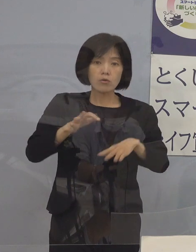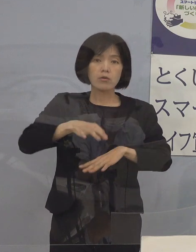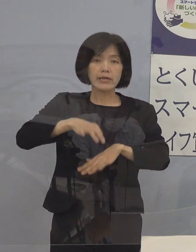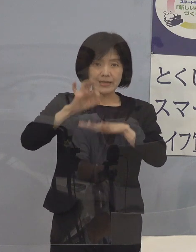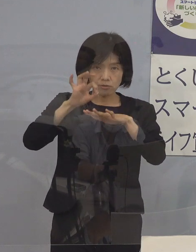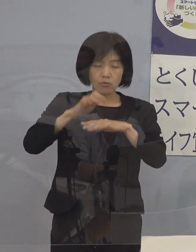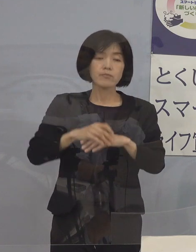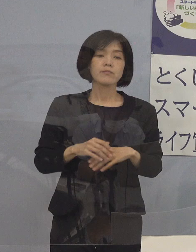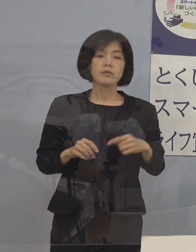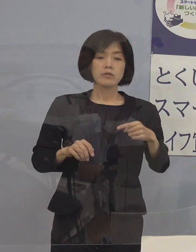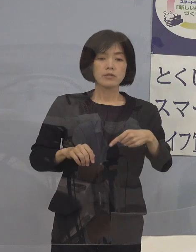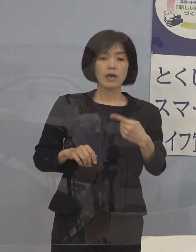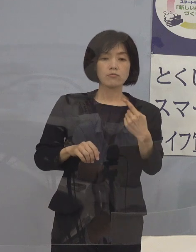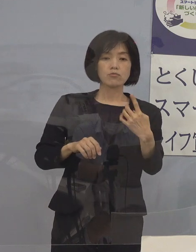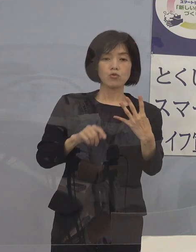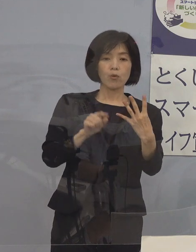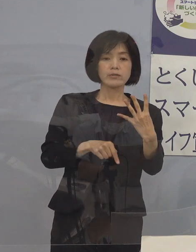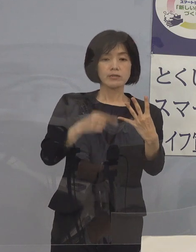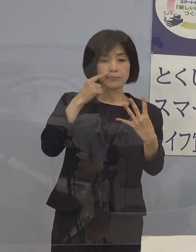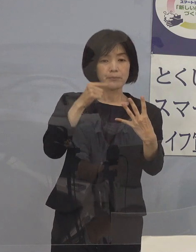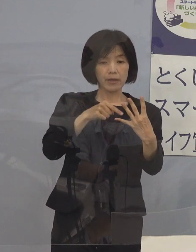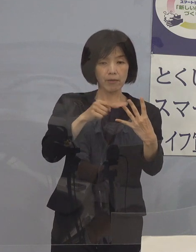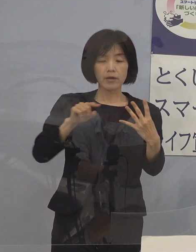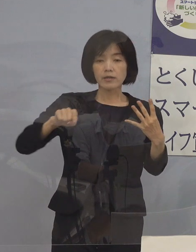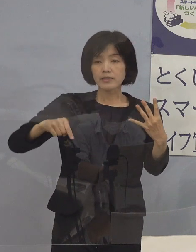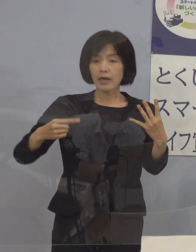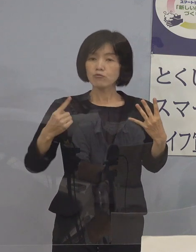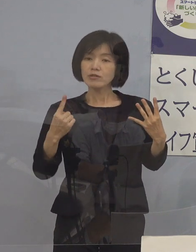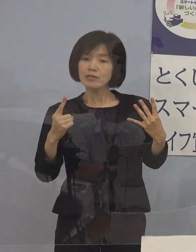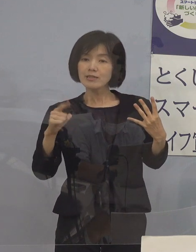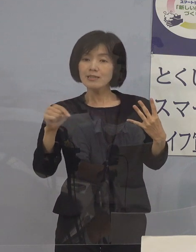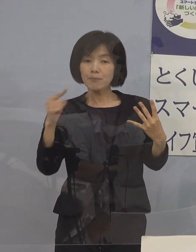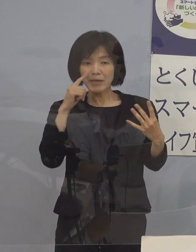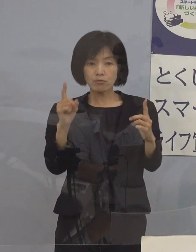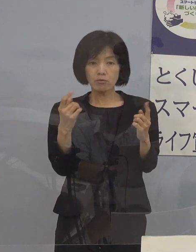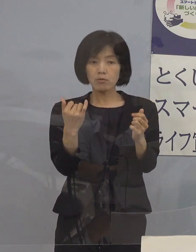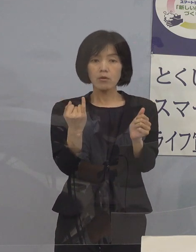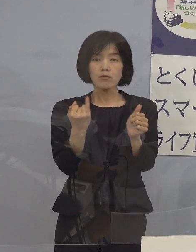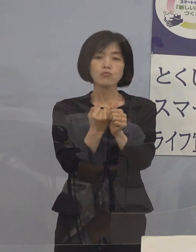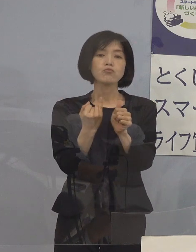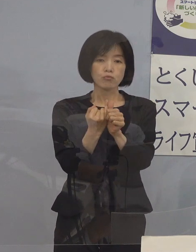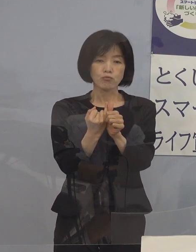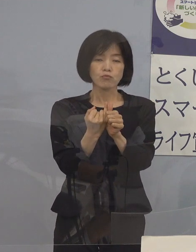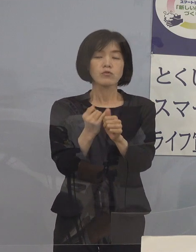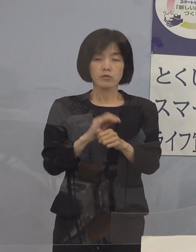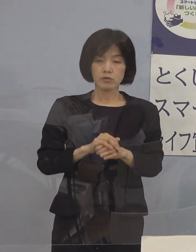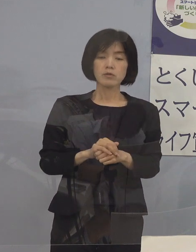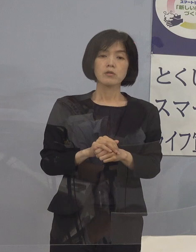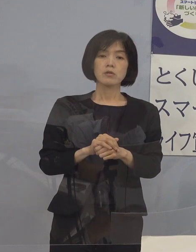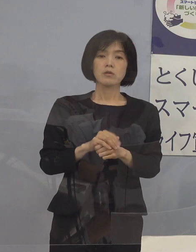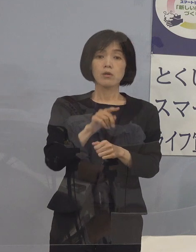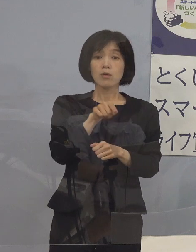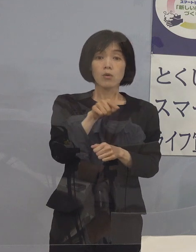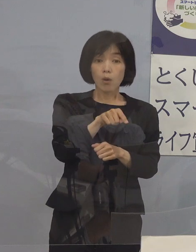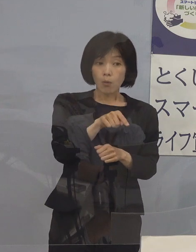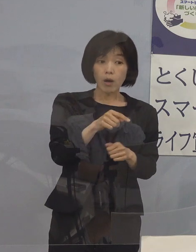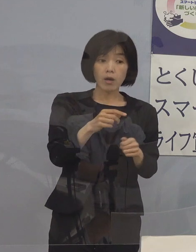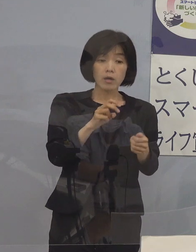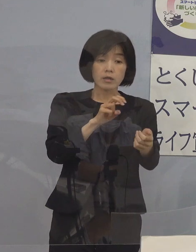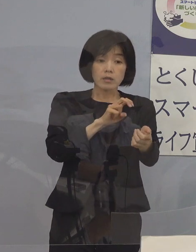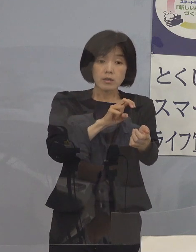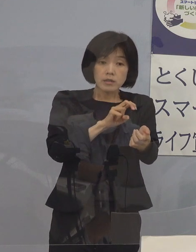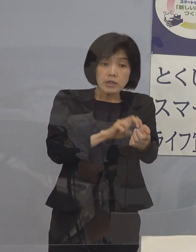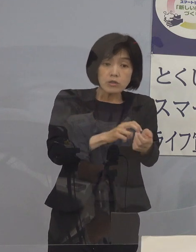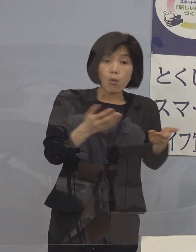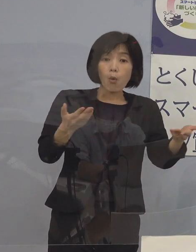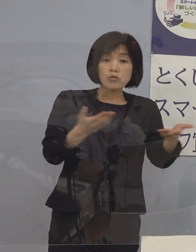で104例目の方が、101例目のご夫婦 で、ご夫 妻、はい、でこの方医療従事者とあり